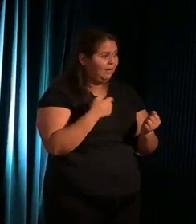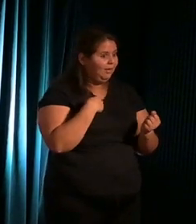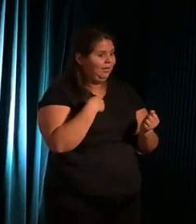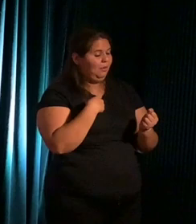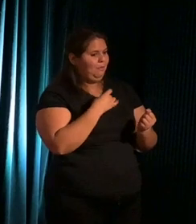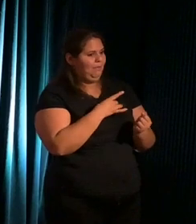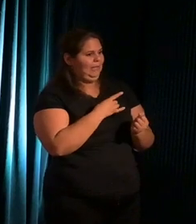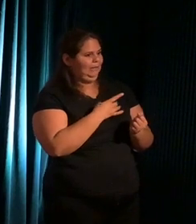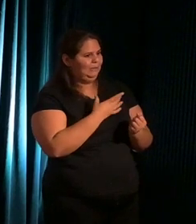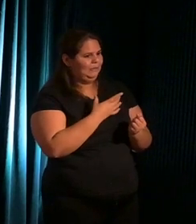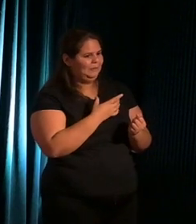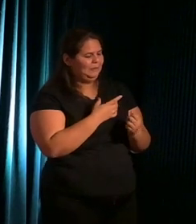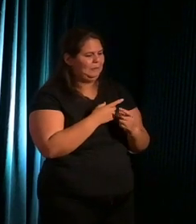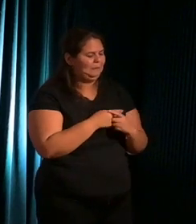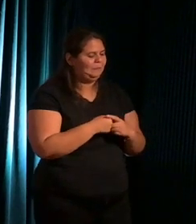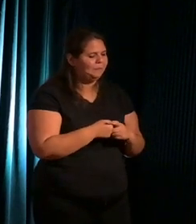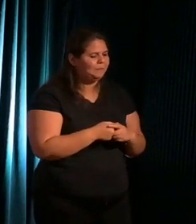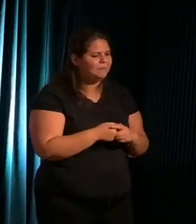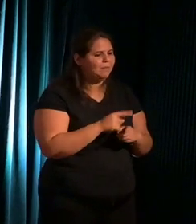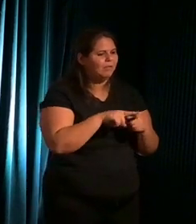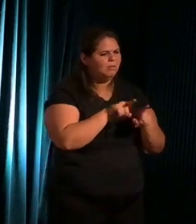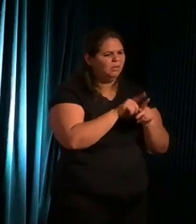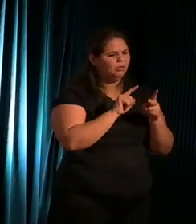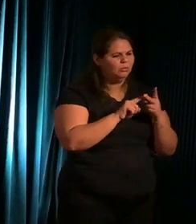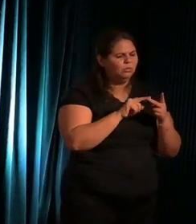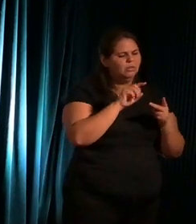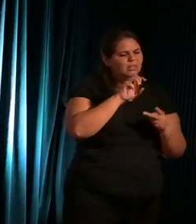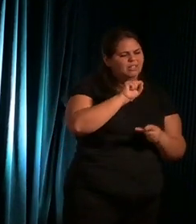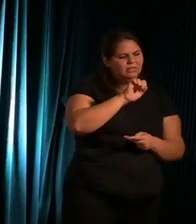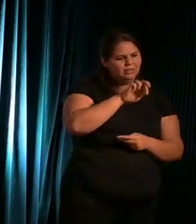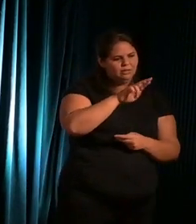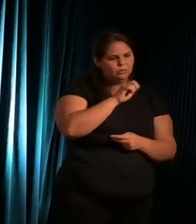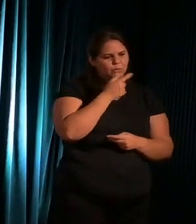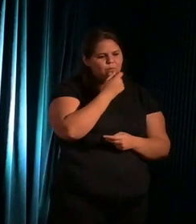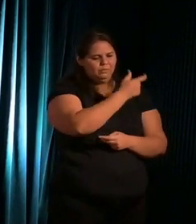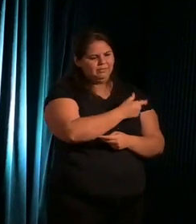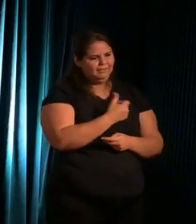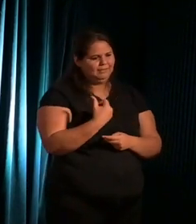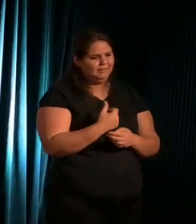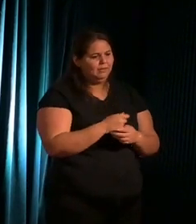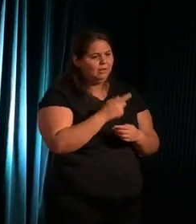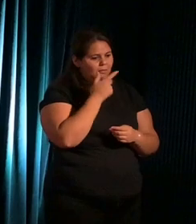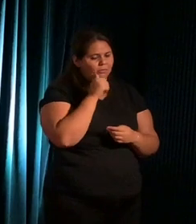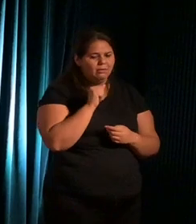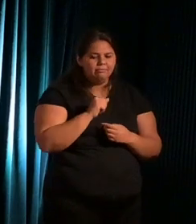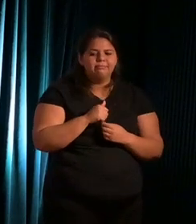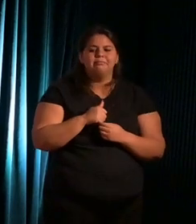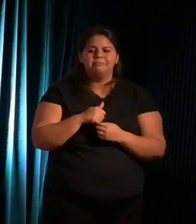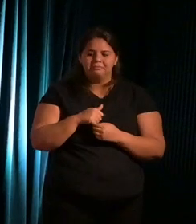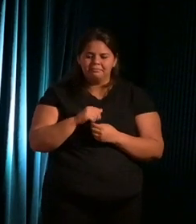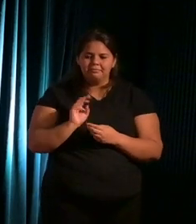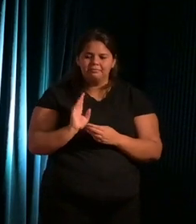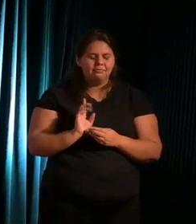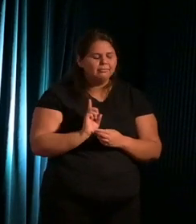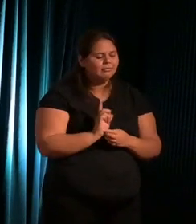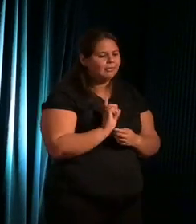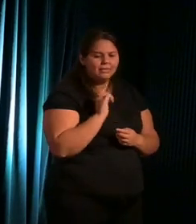olha só, estou volto com o Sérgio, e ela se afastou, eu fiquei